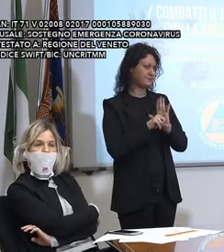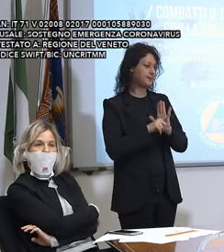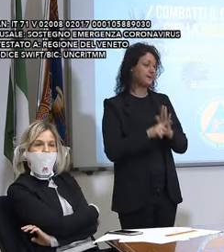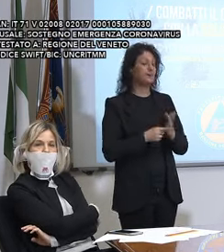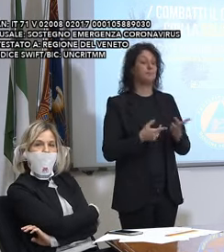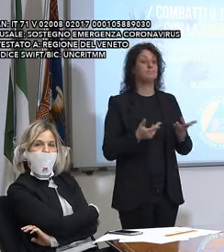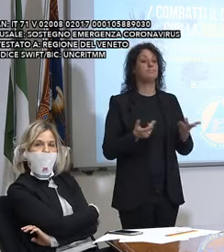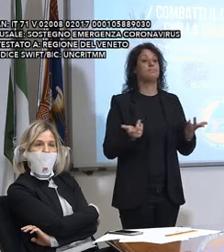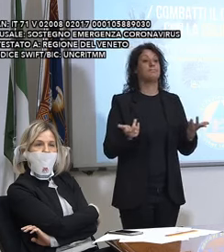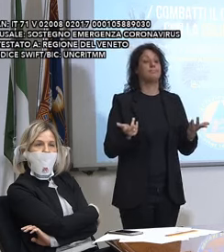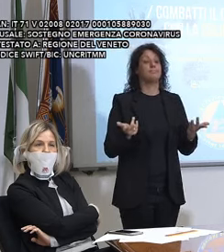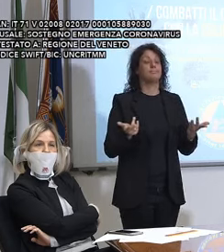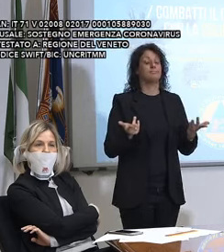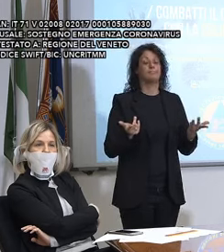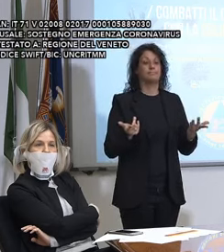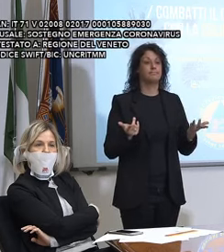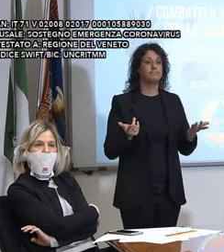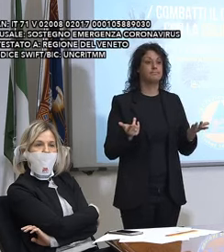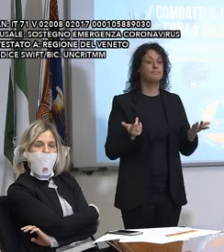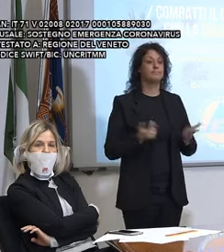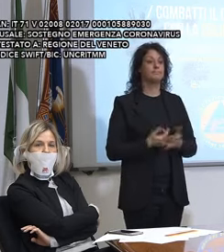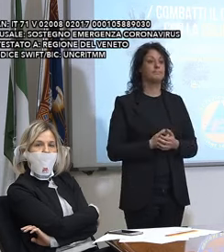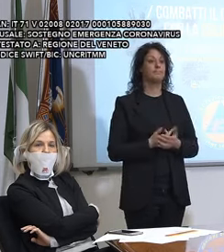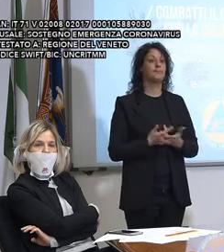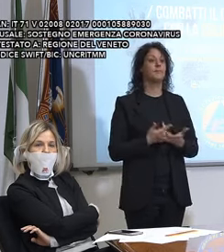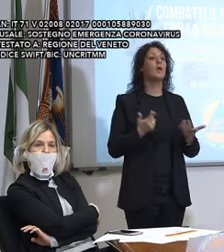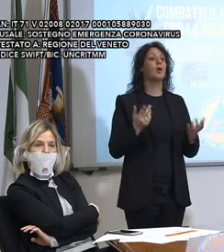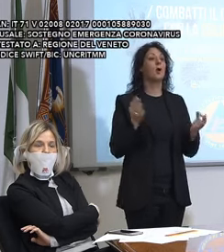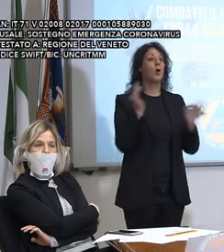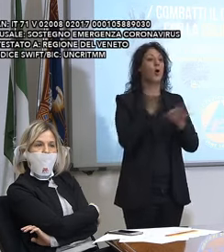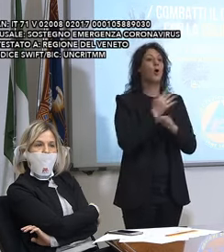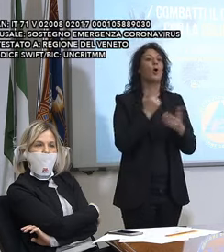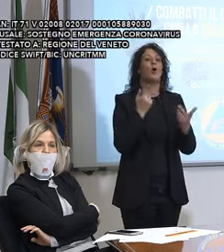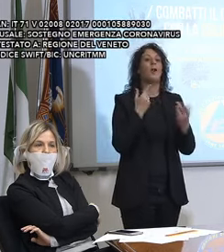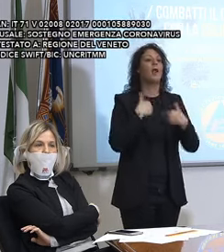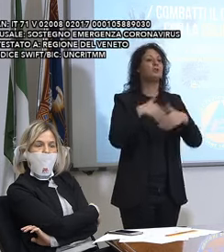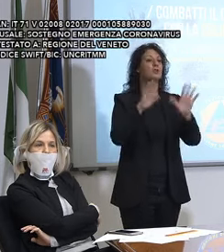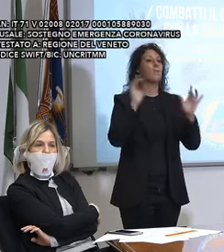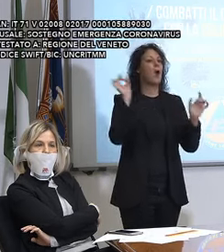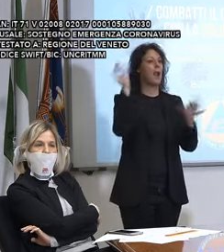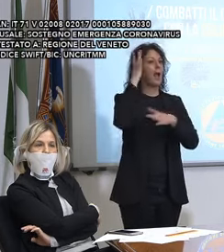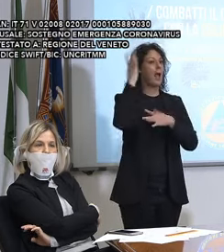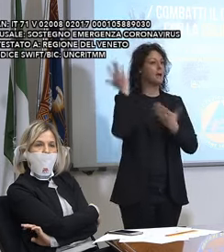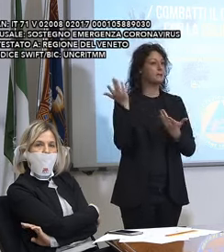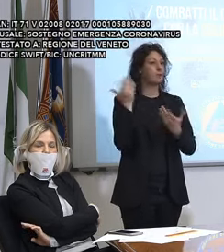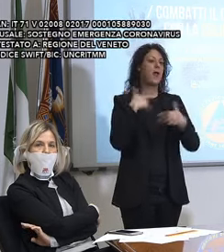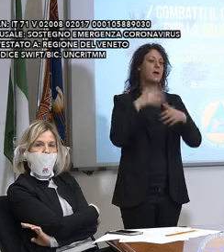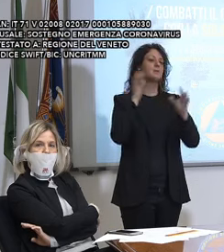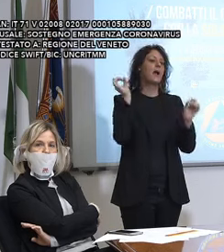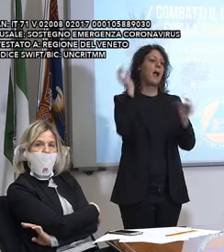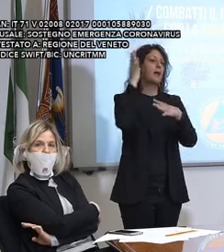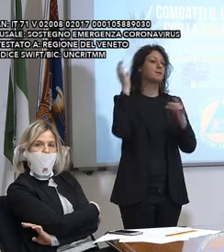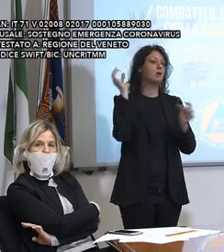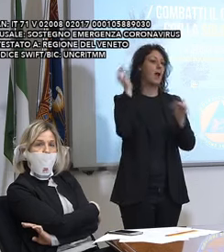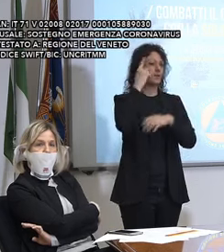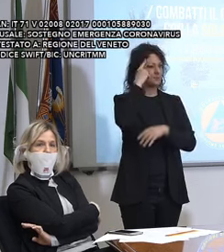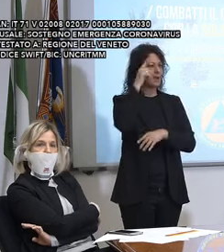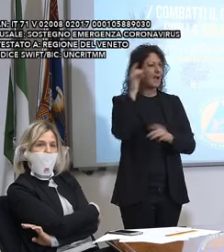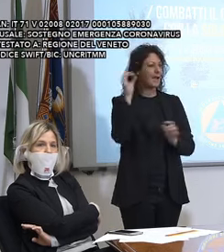l'alternativa è fare i fenomeni, fare tutto i fatalisti, ma il fatalismo in medicina porta sempre